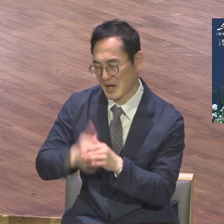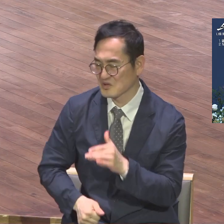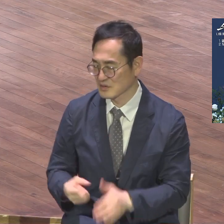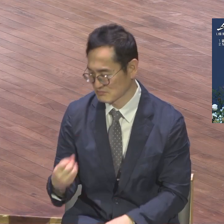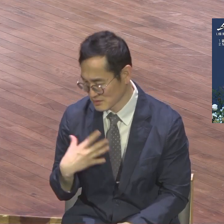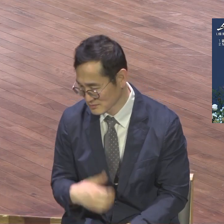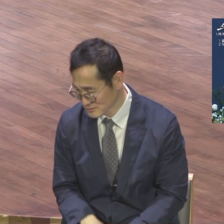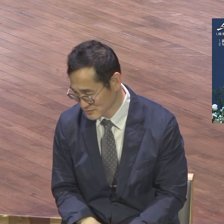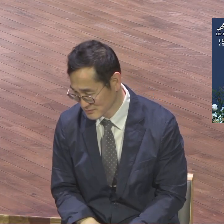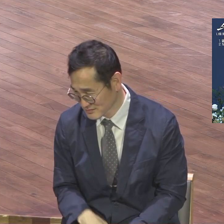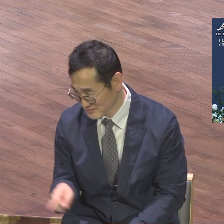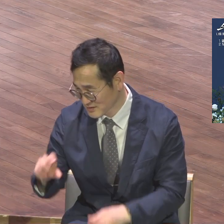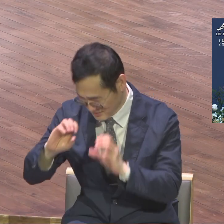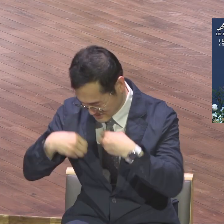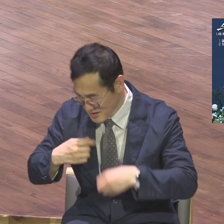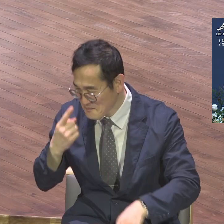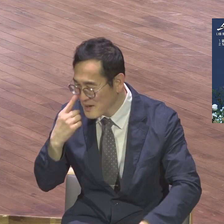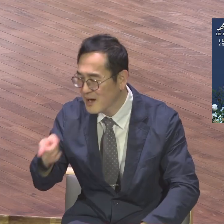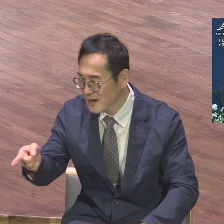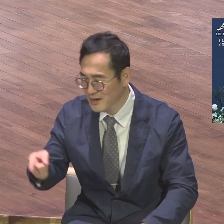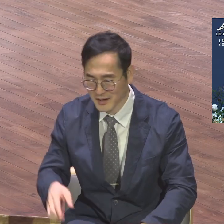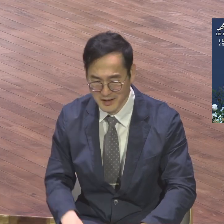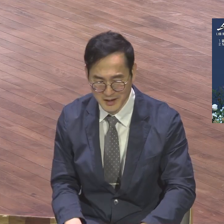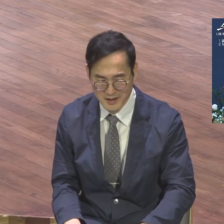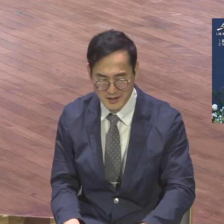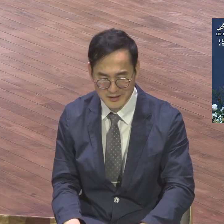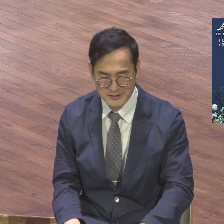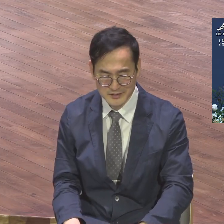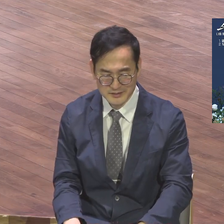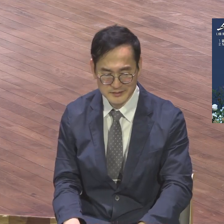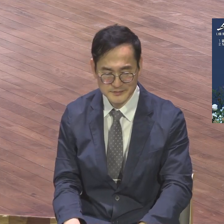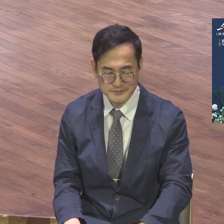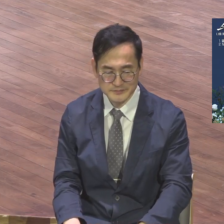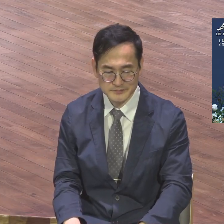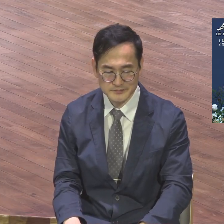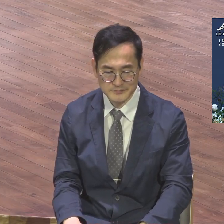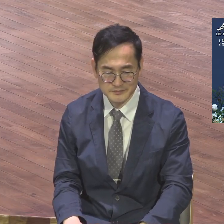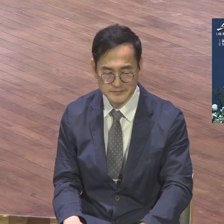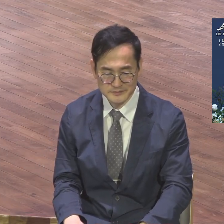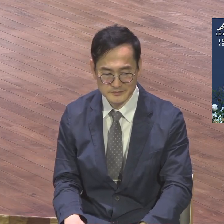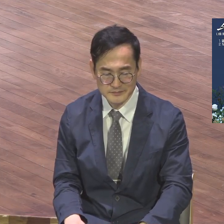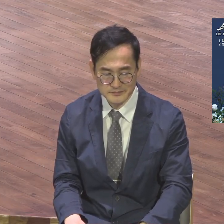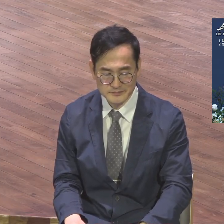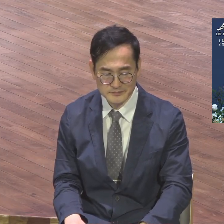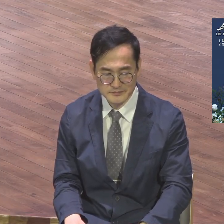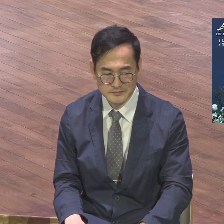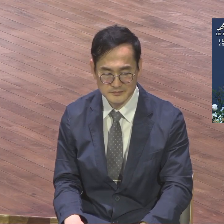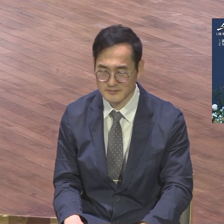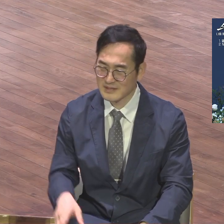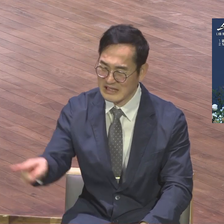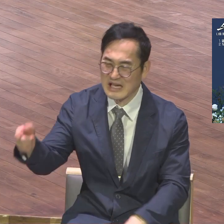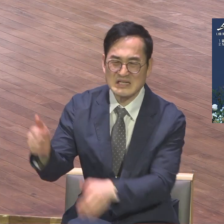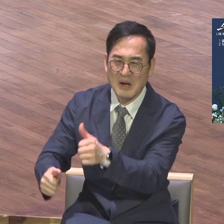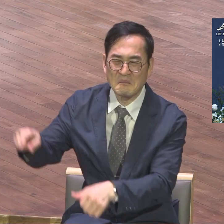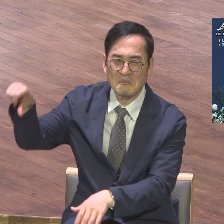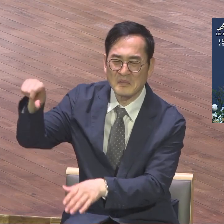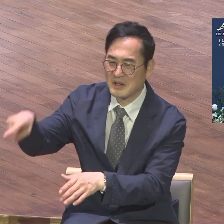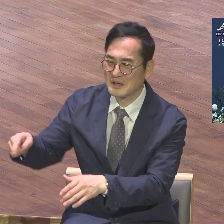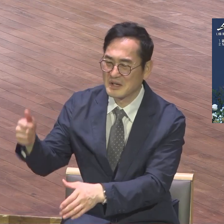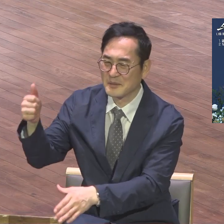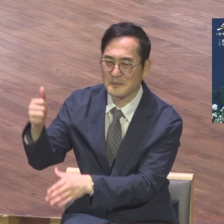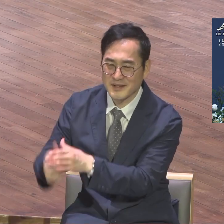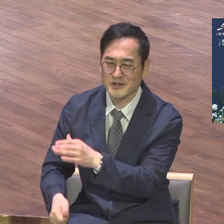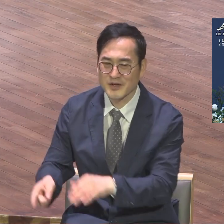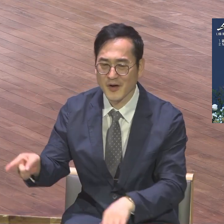너는 네 자신을 돌아봐라. 네가 돌을 던질 수 있냐? 솔직히 누구의 돌을 던지겠어? 뭔 시험